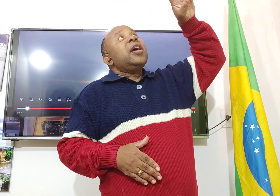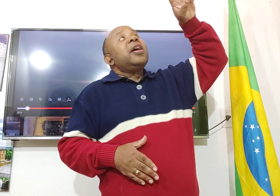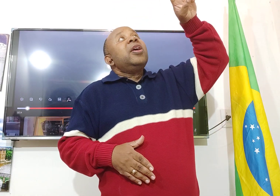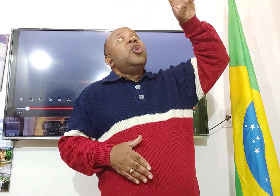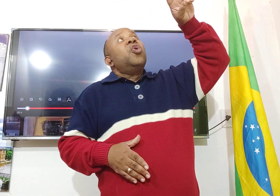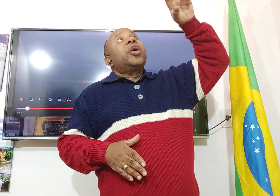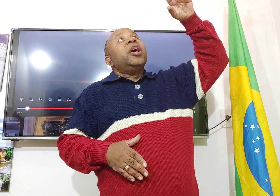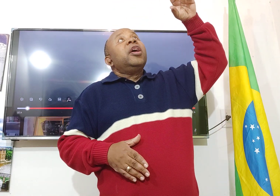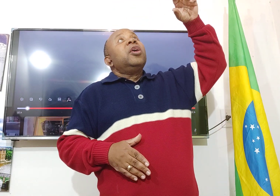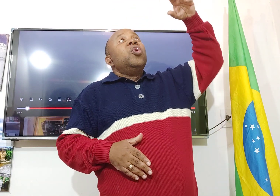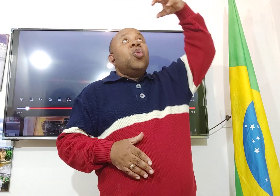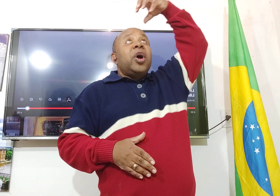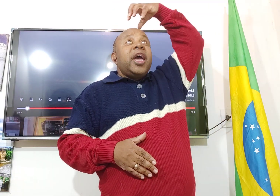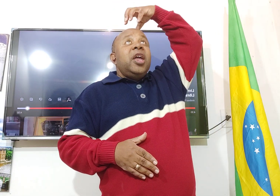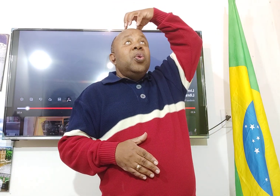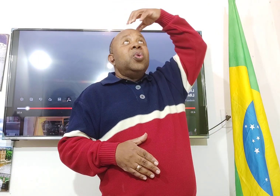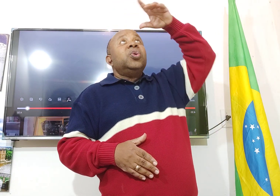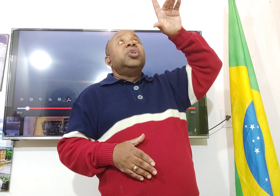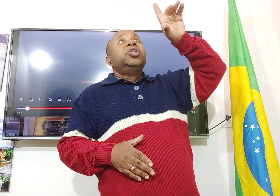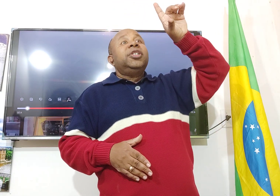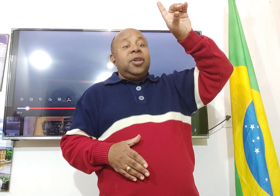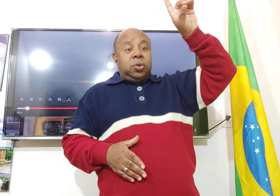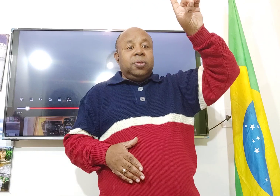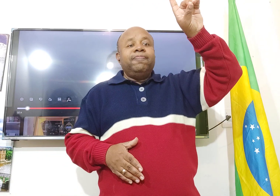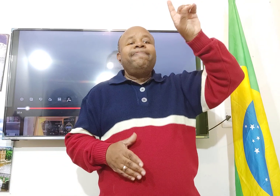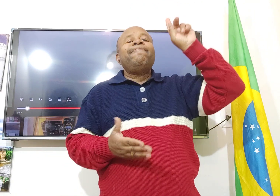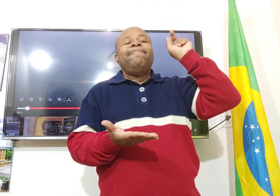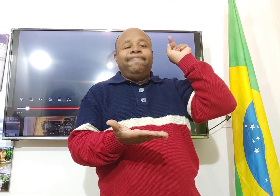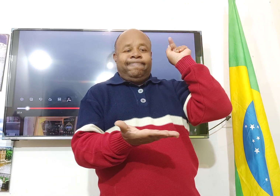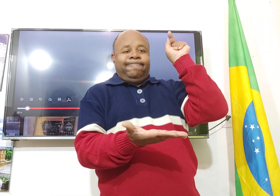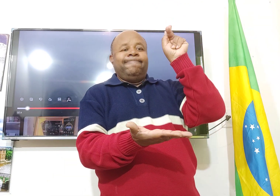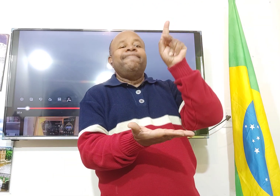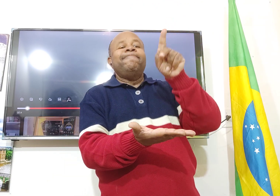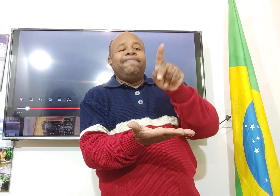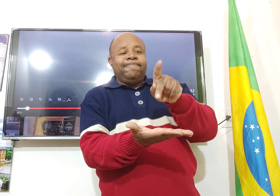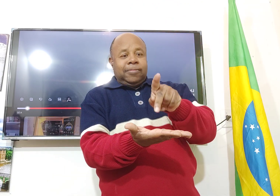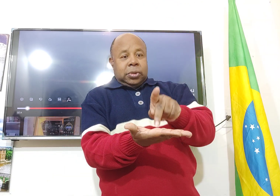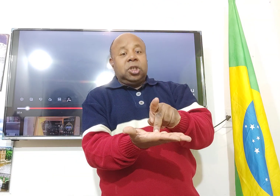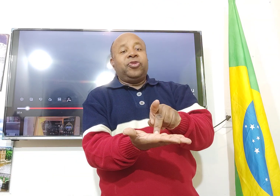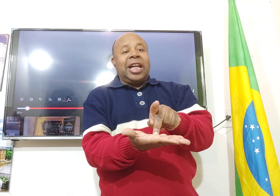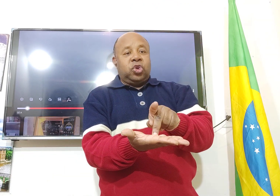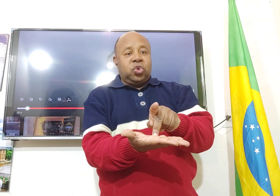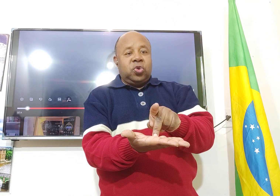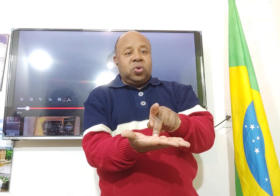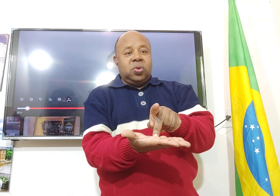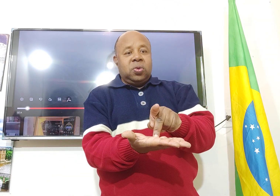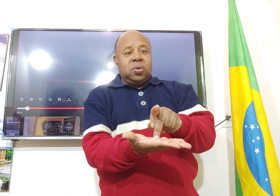ver, o reino de Deus. De fato.